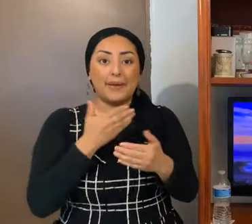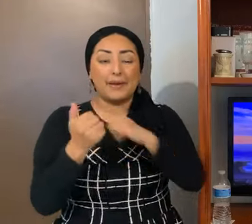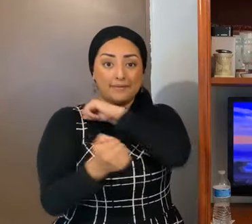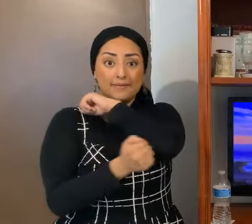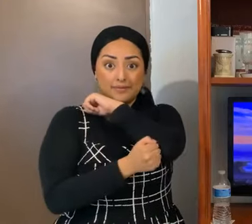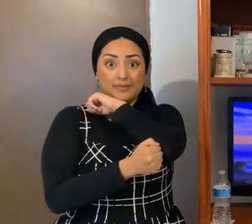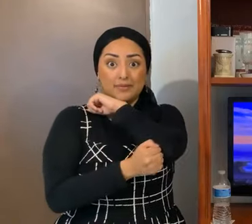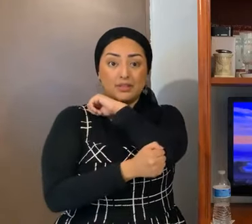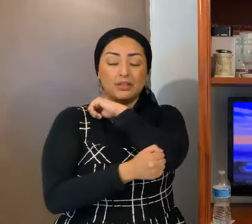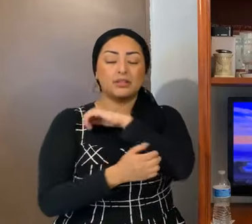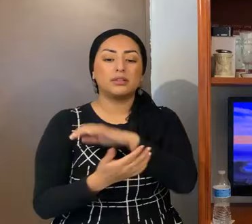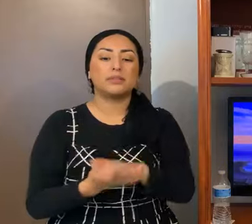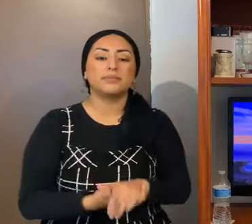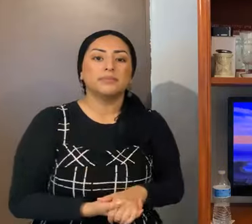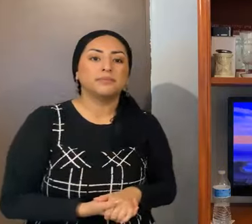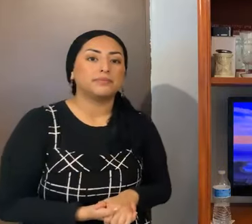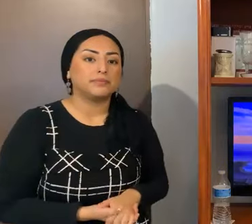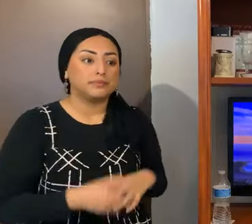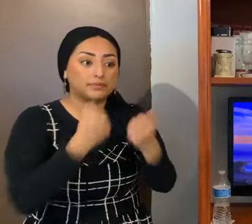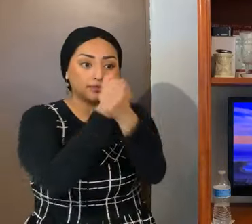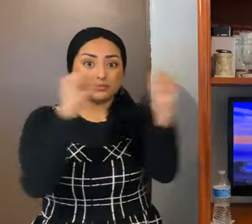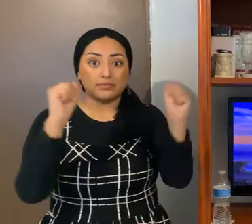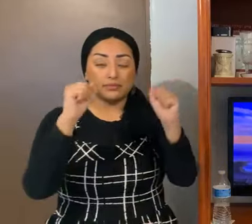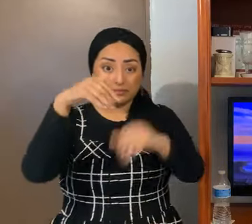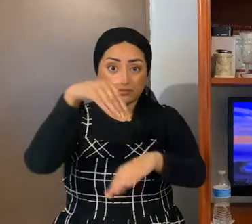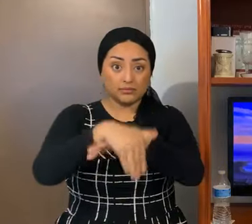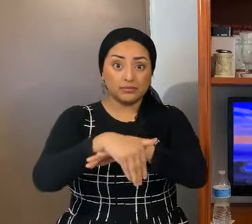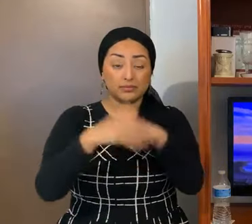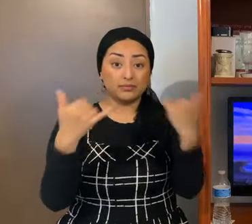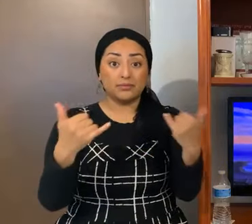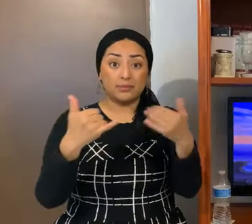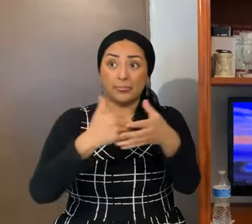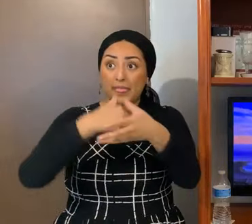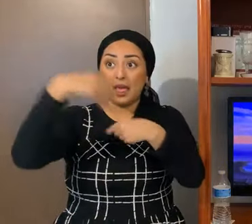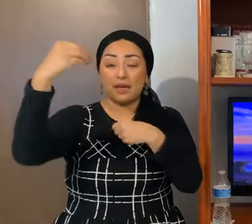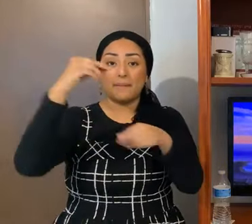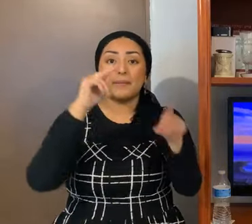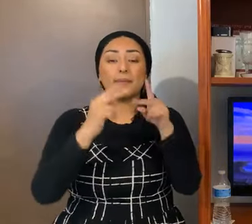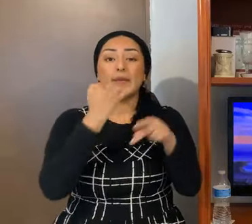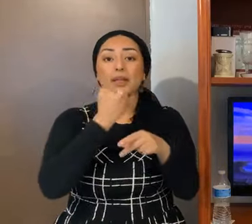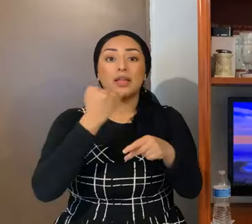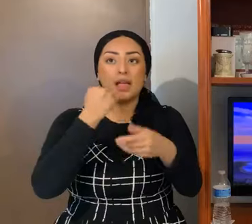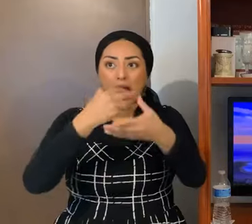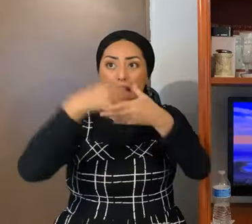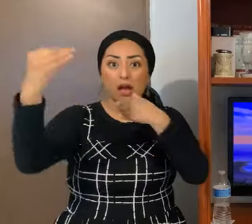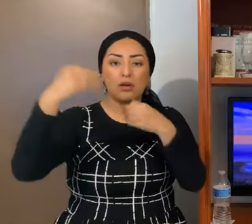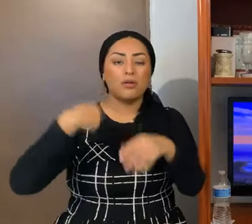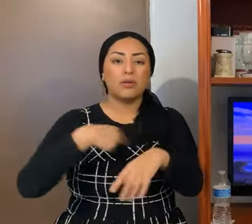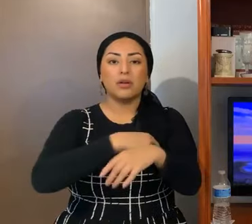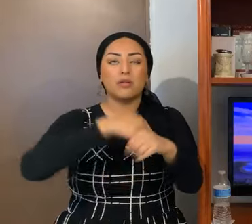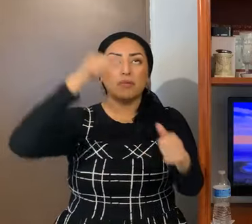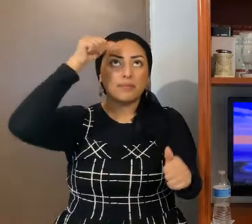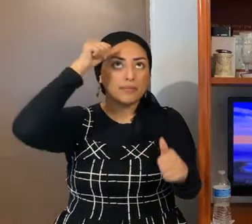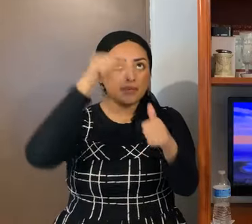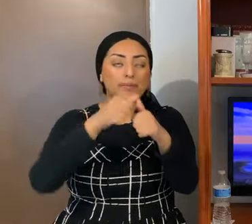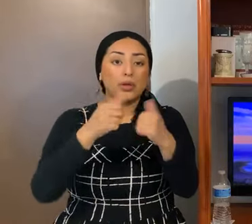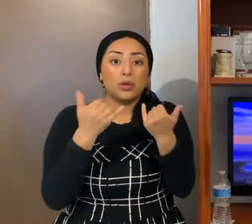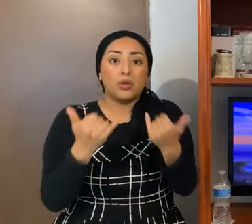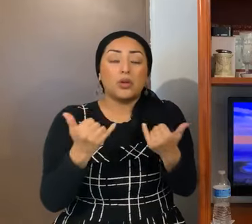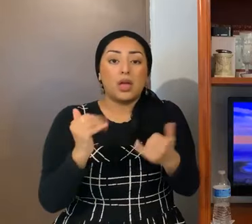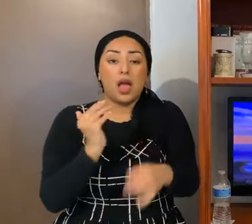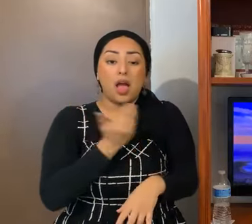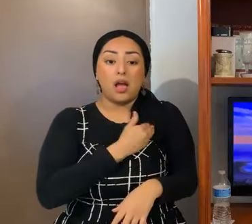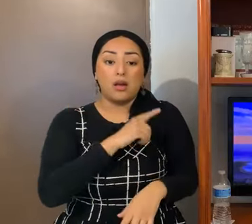Porque la libertad será en esta noche. Hoy saldrá libre el pueblo de Israel. Es una conmemoración. Hoy nuestro Adón